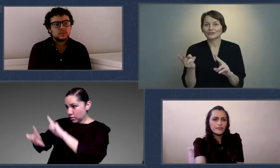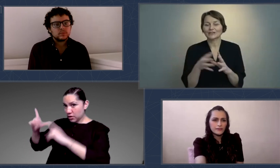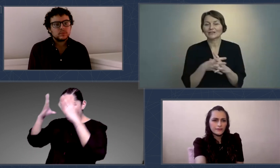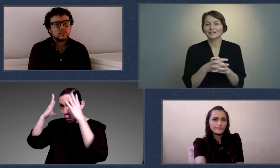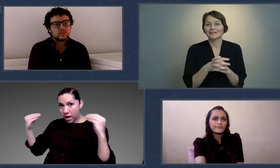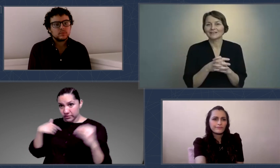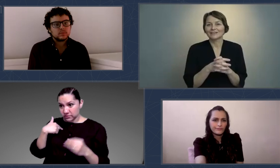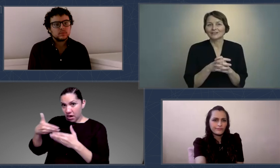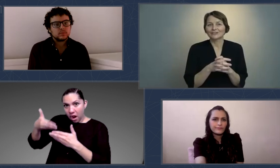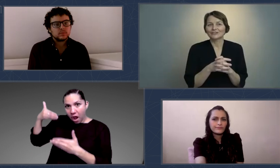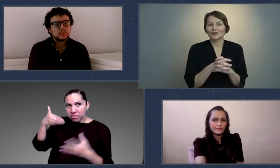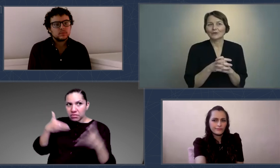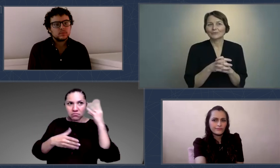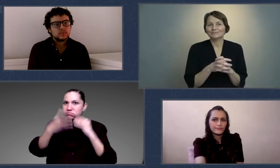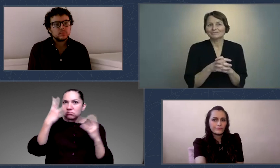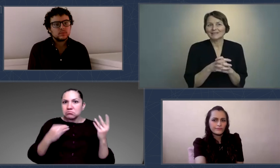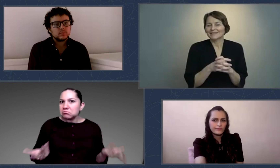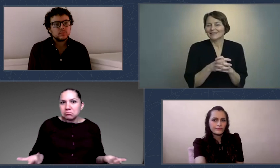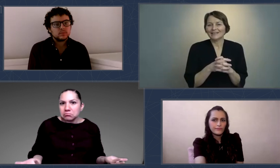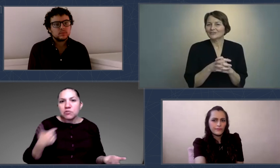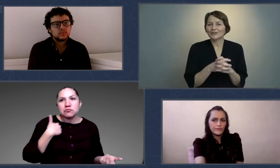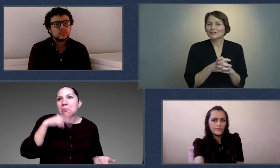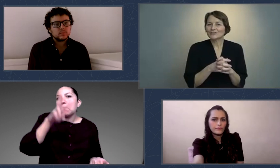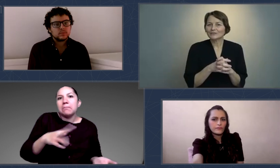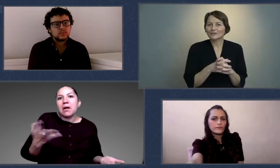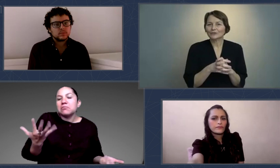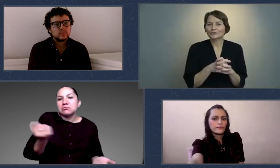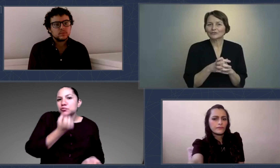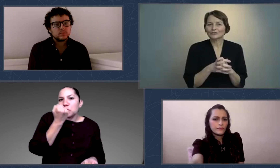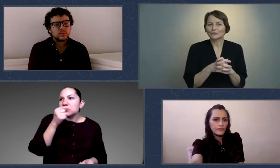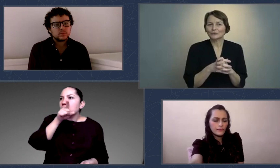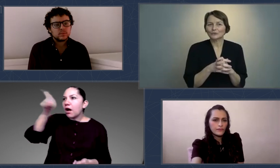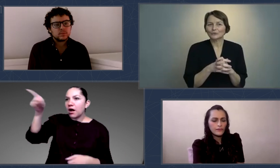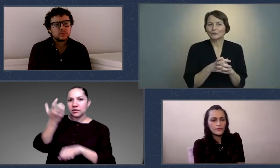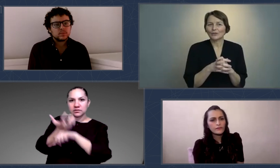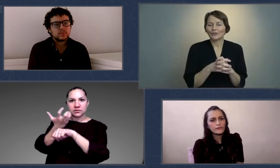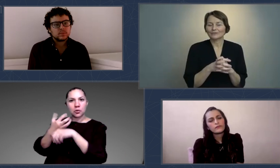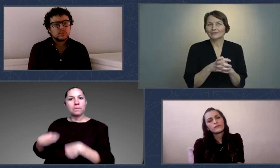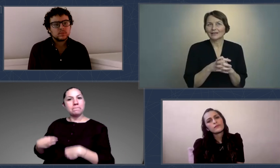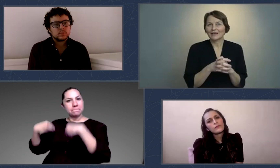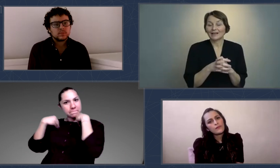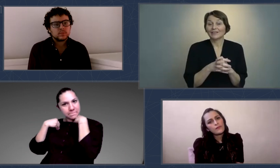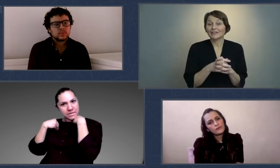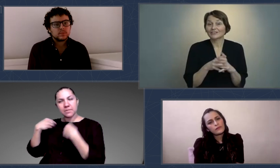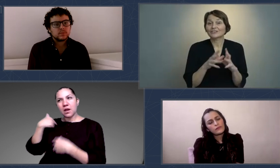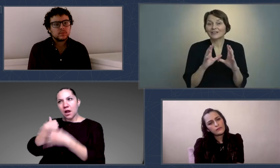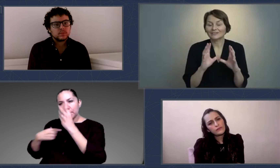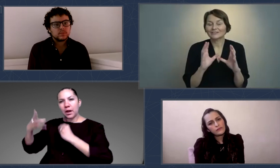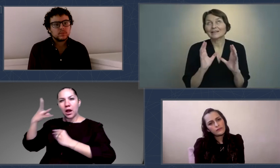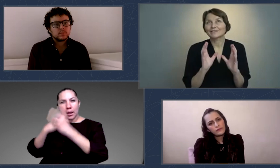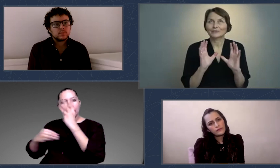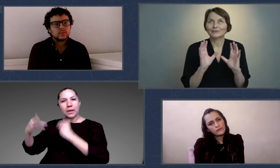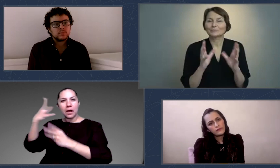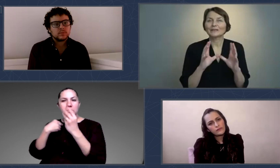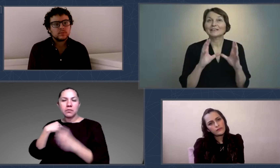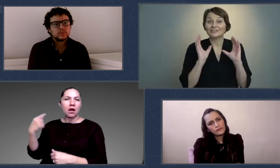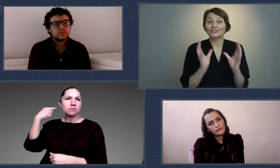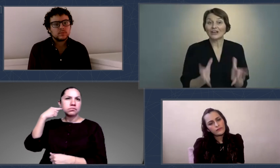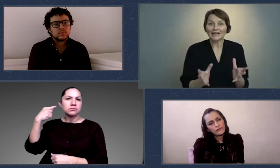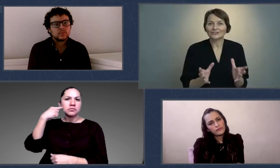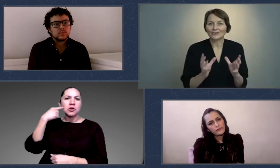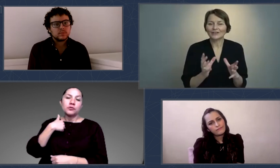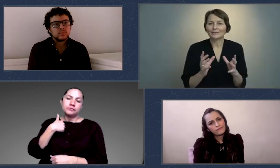sea, yo viví en Estados Unidos, aprendí inglés, tengo suficiente nivel de inglés para